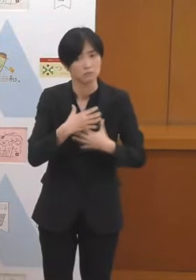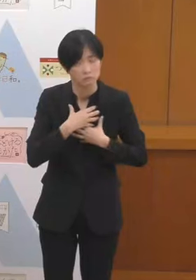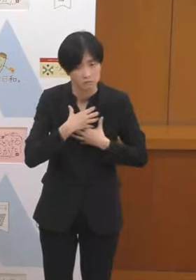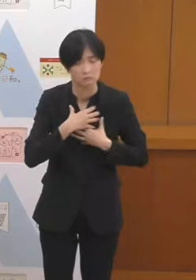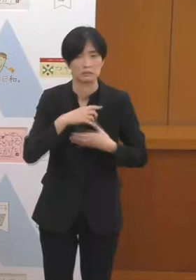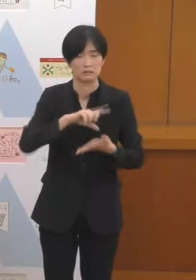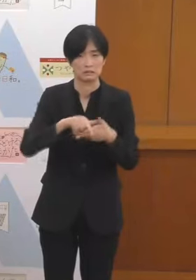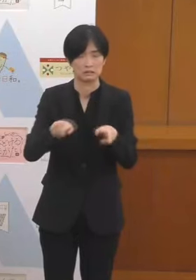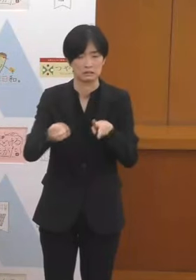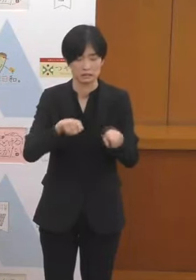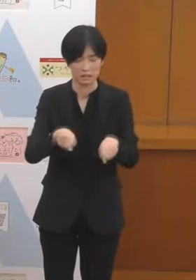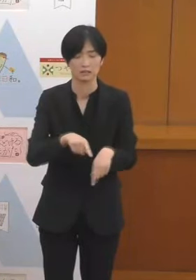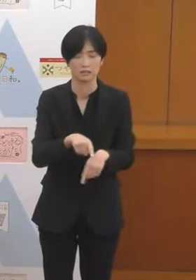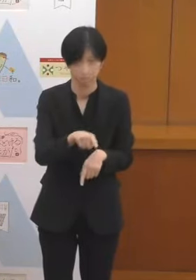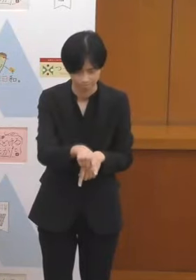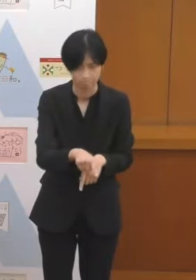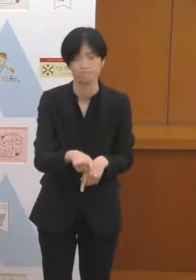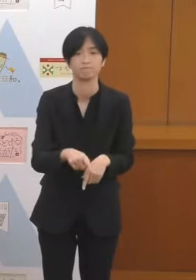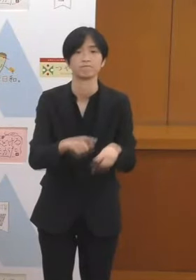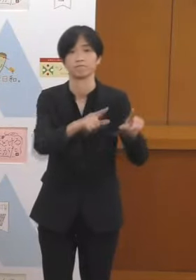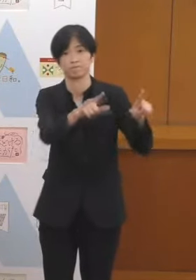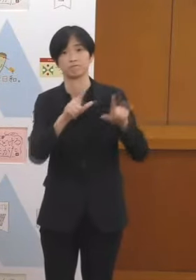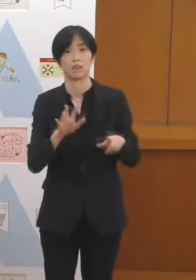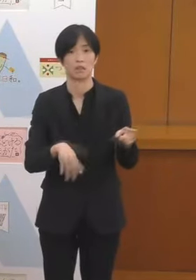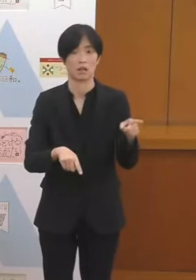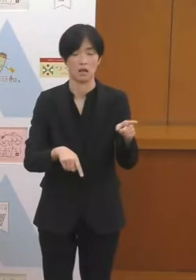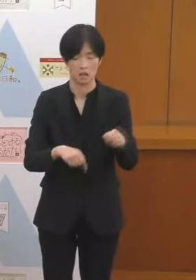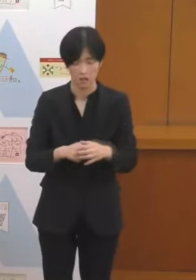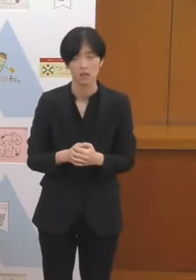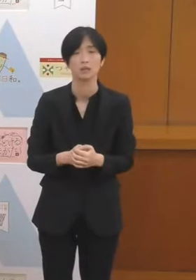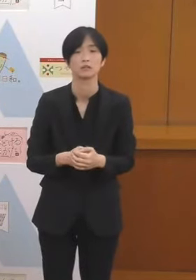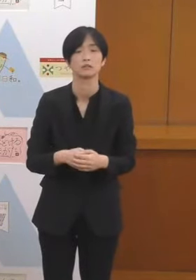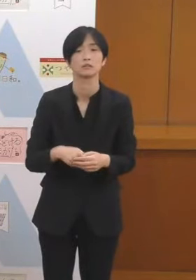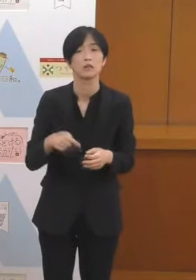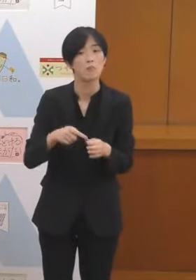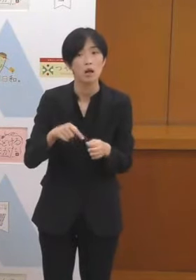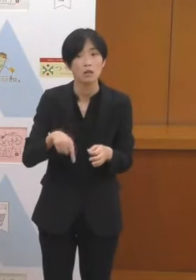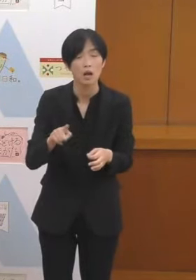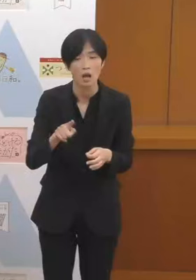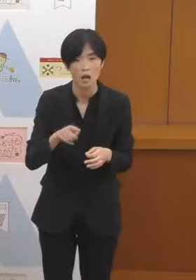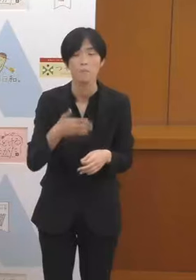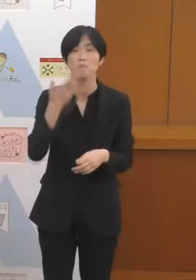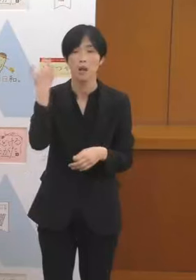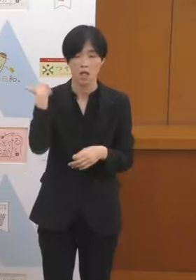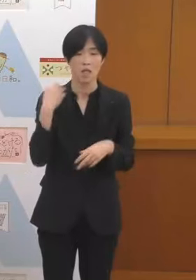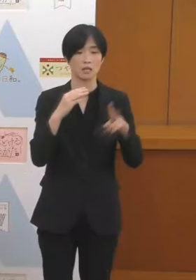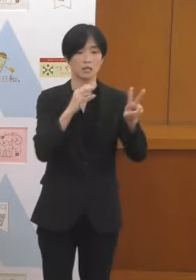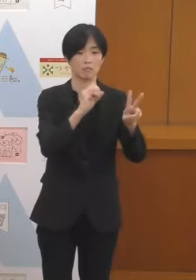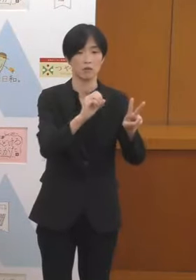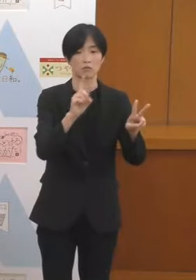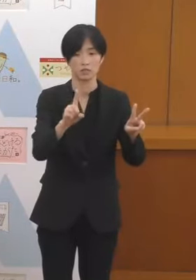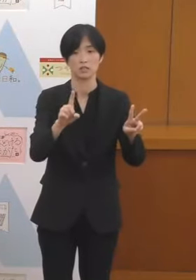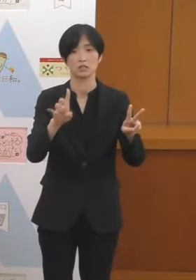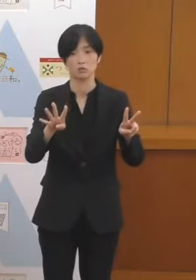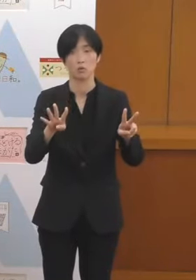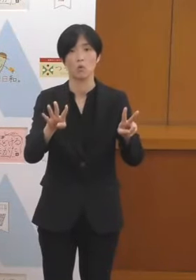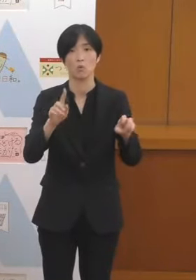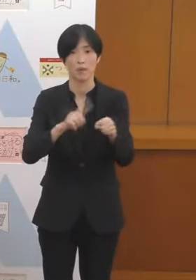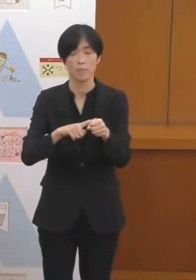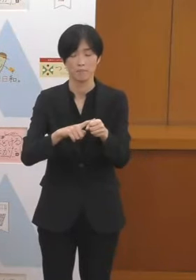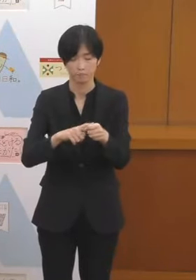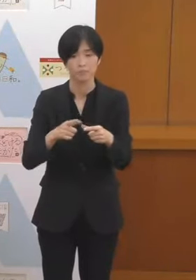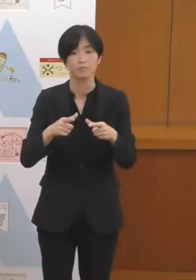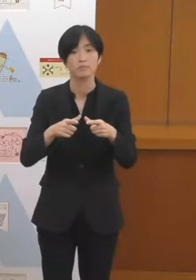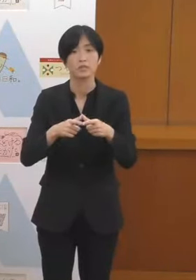あるとされましたえ本件の状況としましては2014年に日本